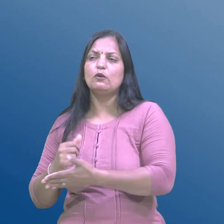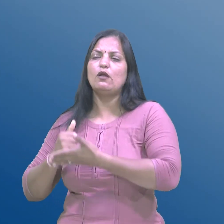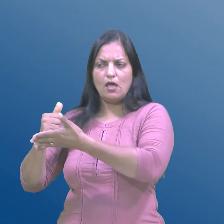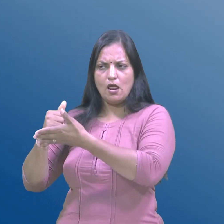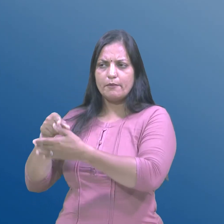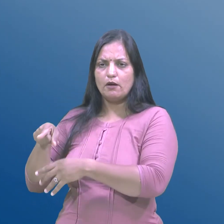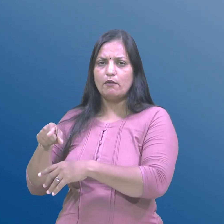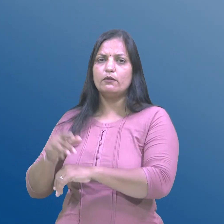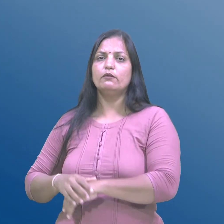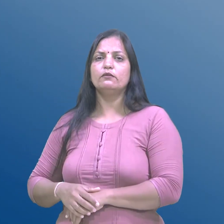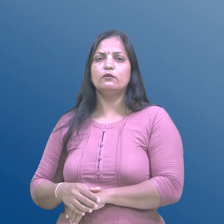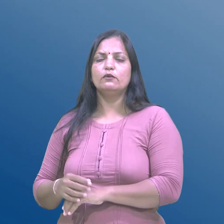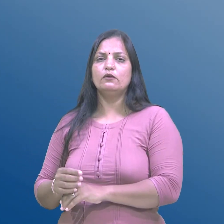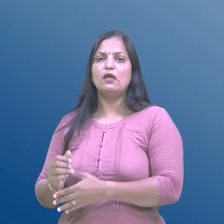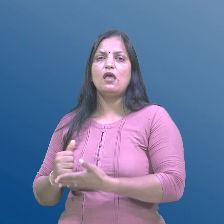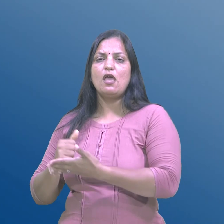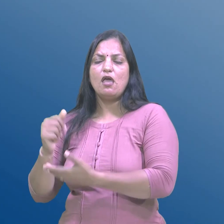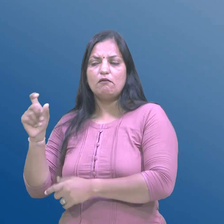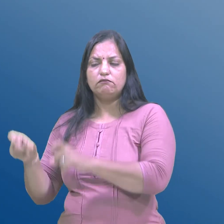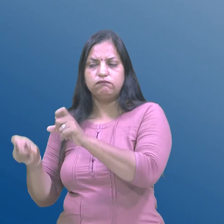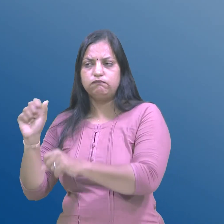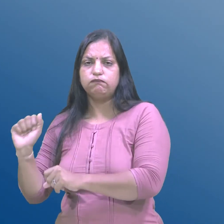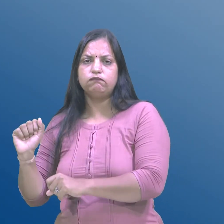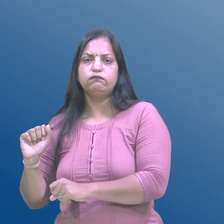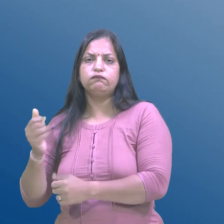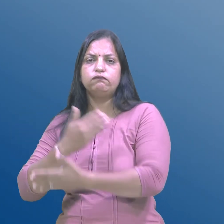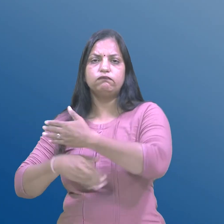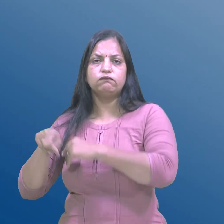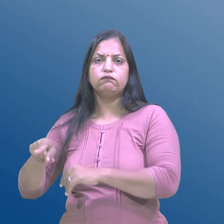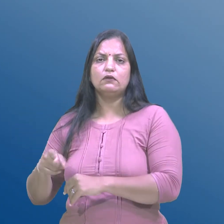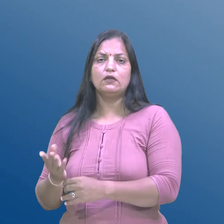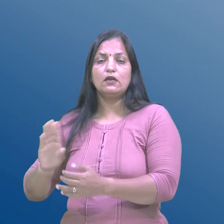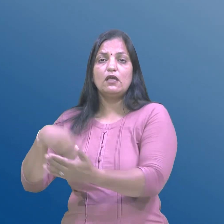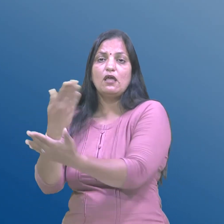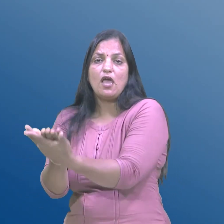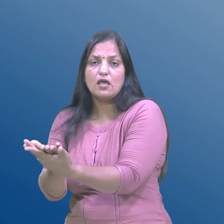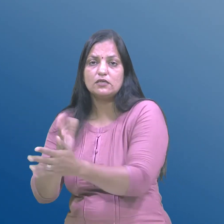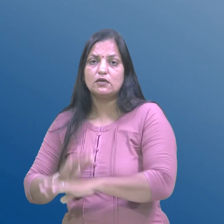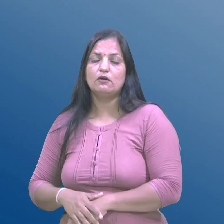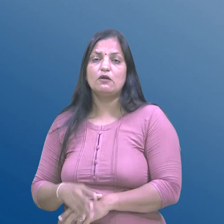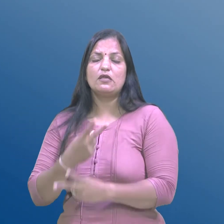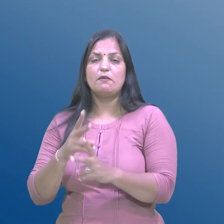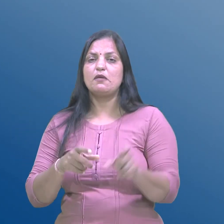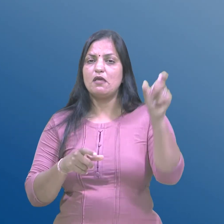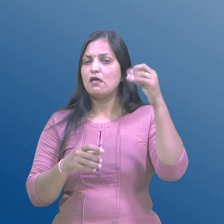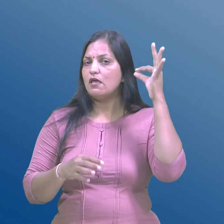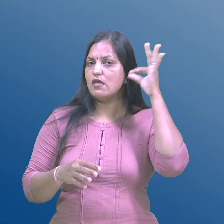વિકલાંગતા ધરાવતી વ્યક્તિ દ્વારા દાખલ કરાયેલ કોઈ પણ ત્રાહિત પક્ષના